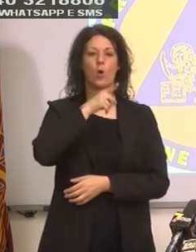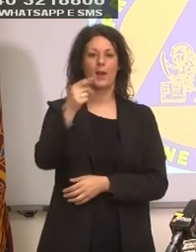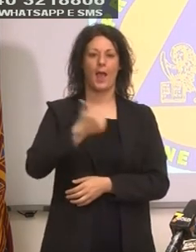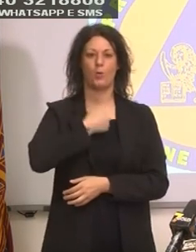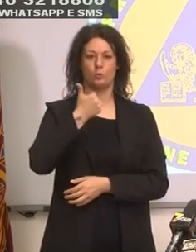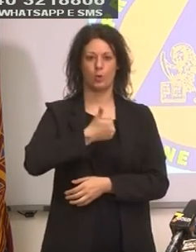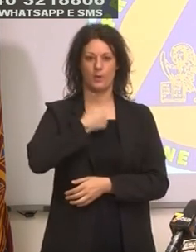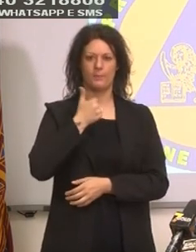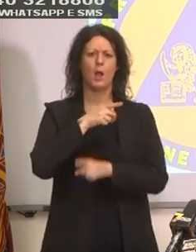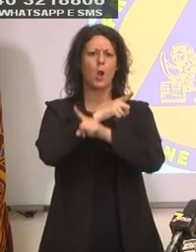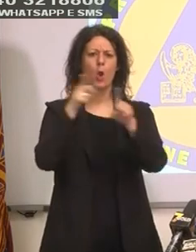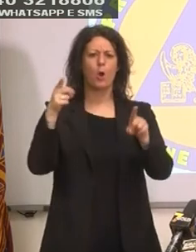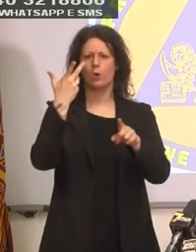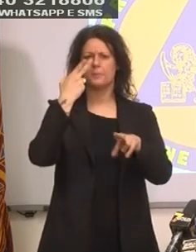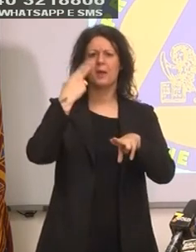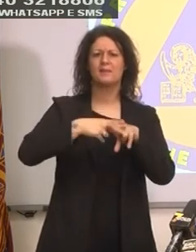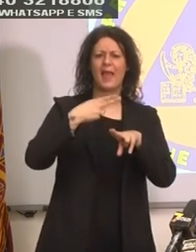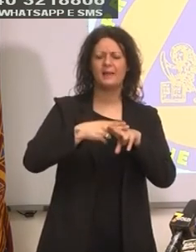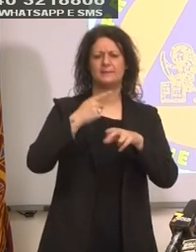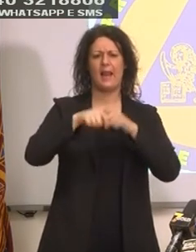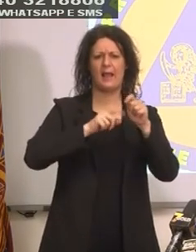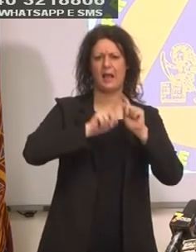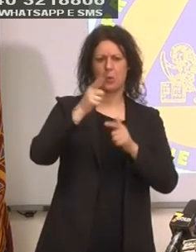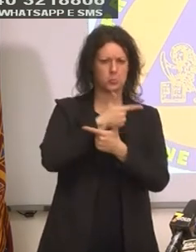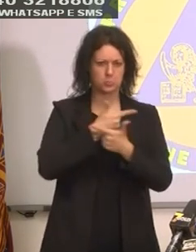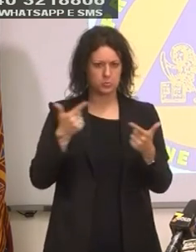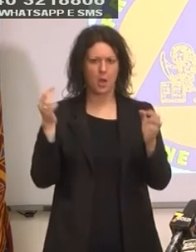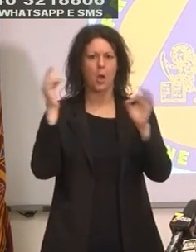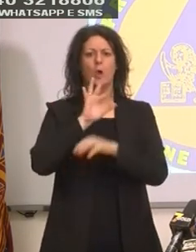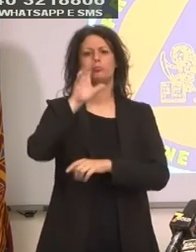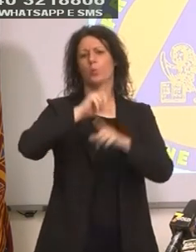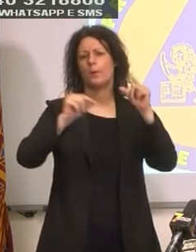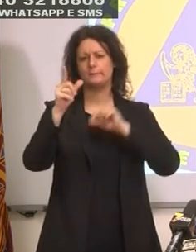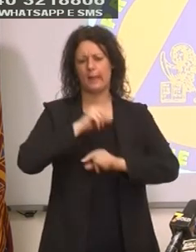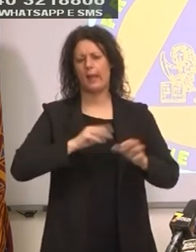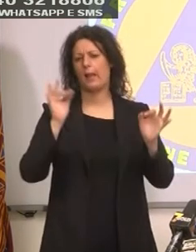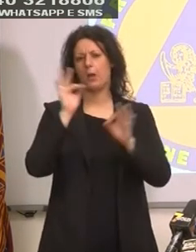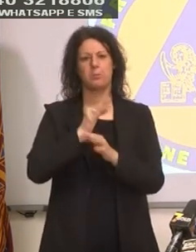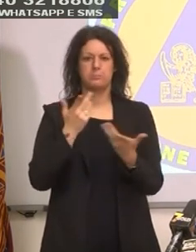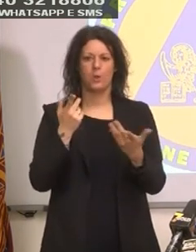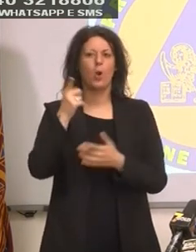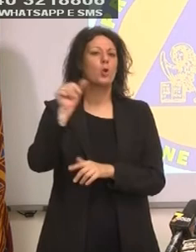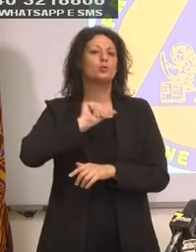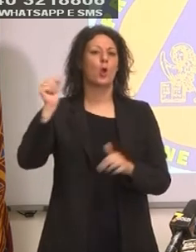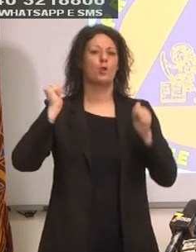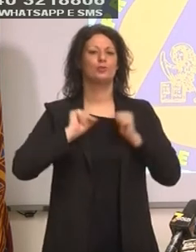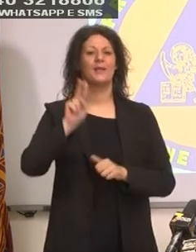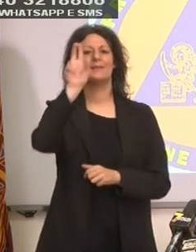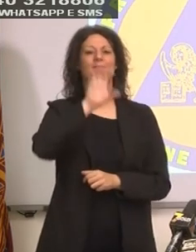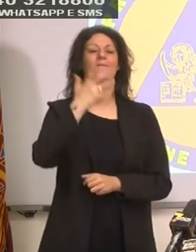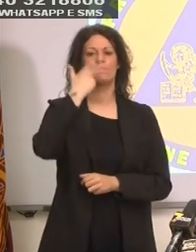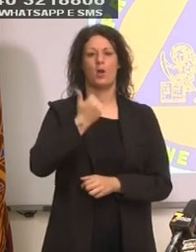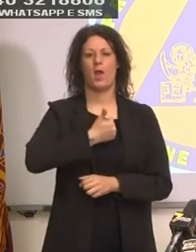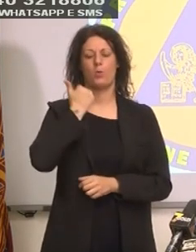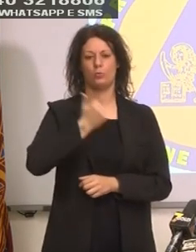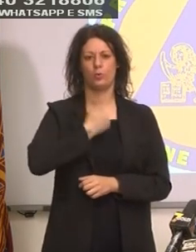Lega, di Forza Italia, del PD, di 5 Stelle e di chi vi viene in mezzo, Fratelli d'Italia, ma sono veneti. E quindi chi non